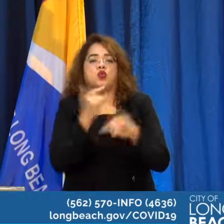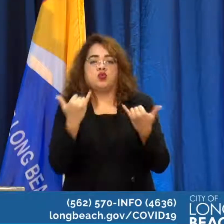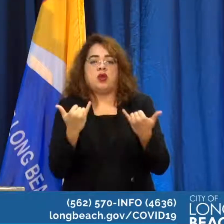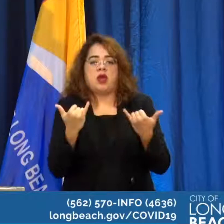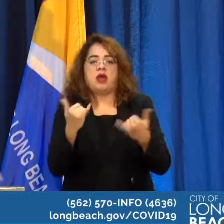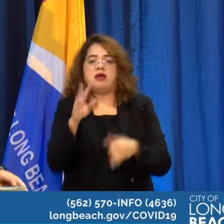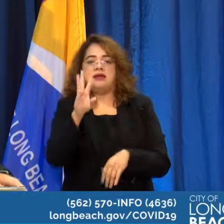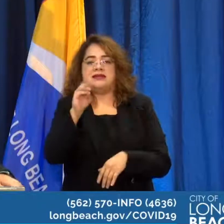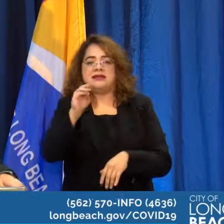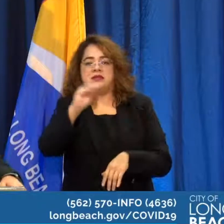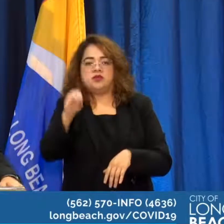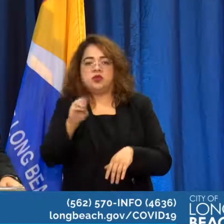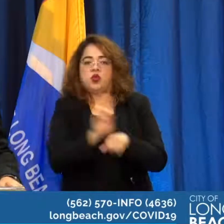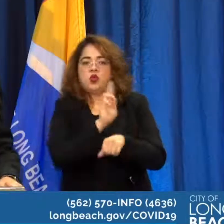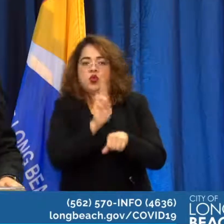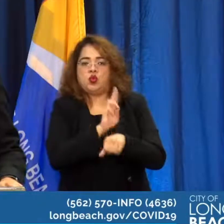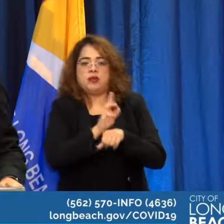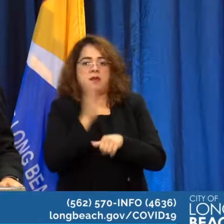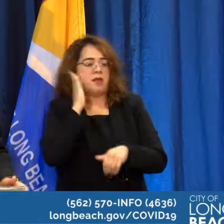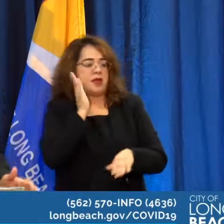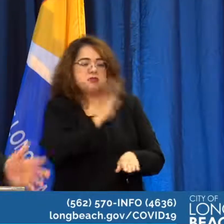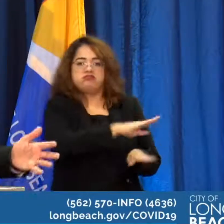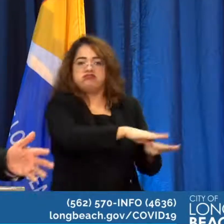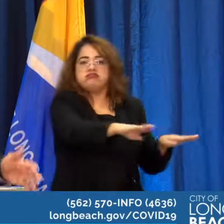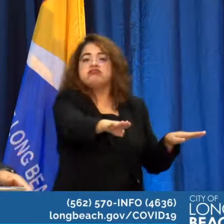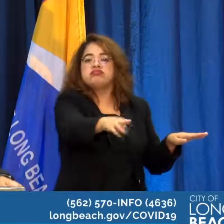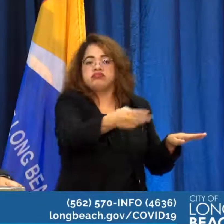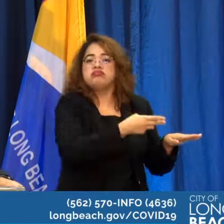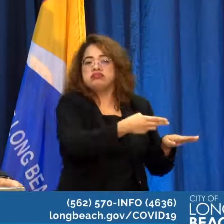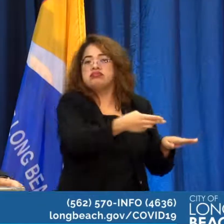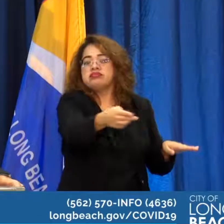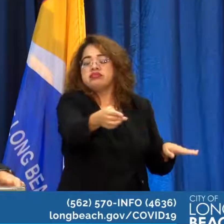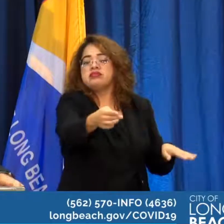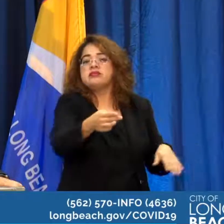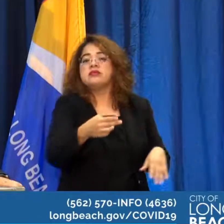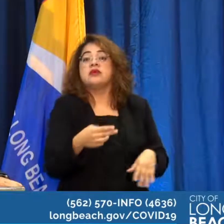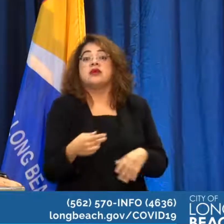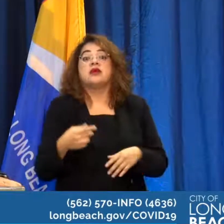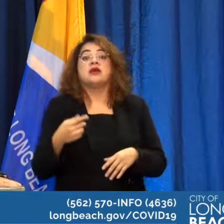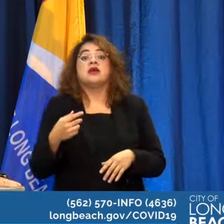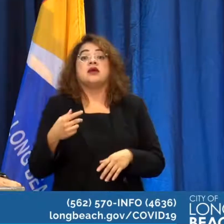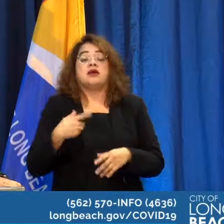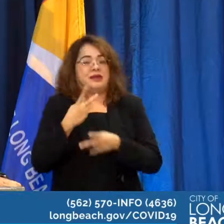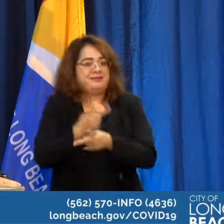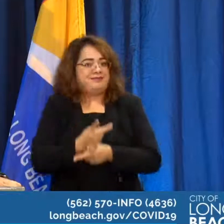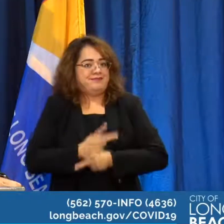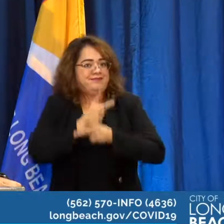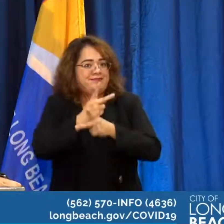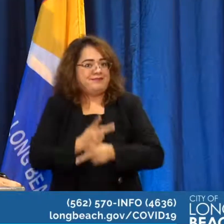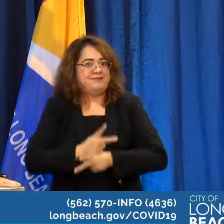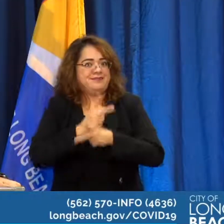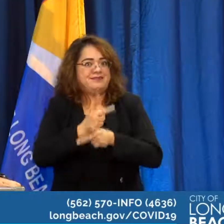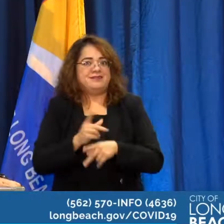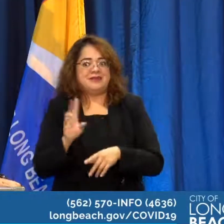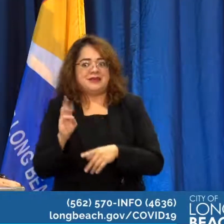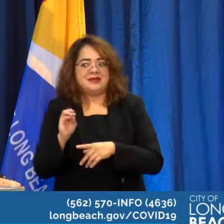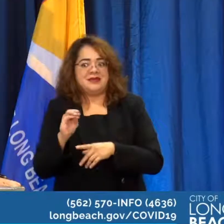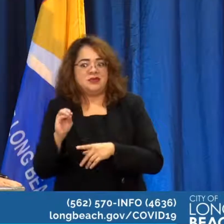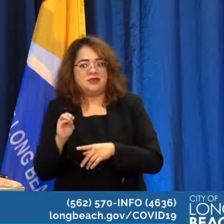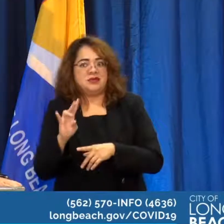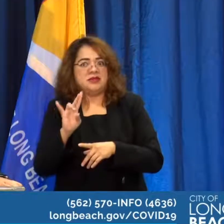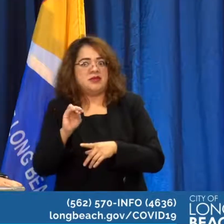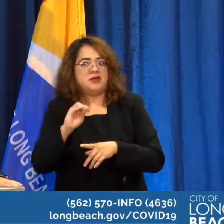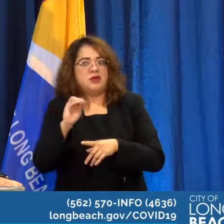tenemos todavía la oportunidad de tener más personas en los hospitales, pero tenemos que cuidar que no ese número de